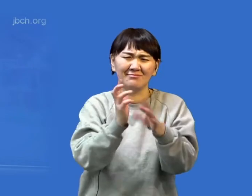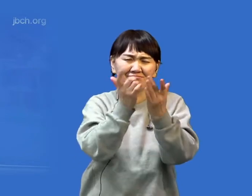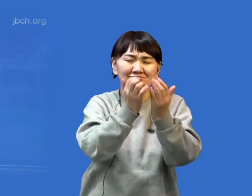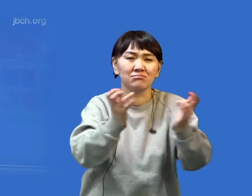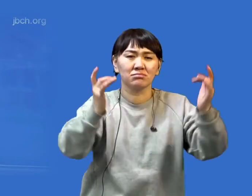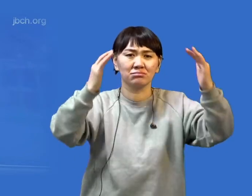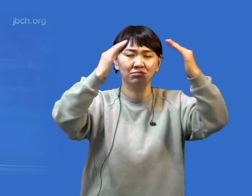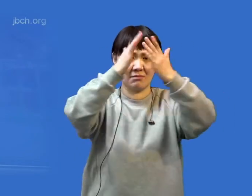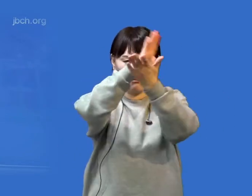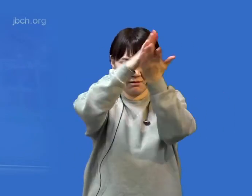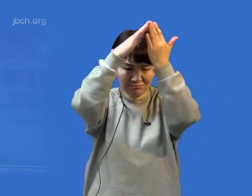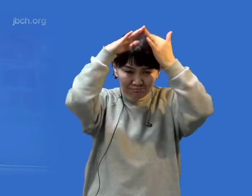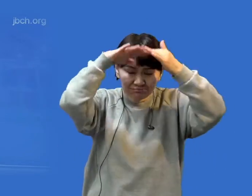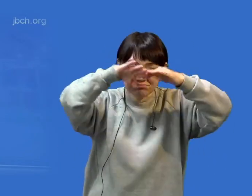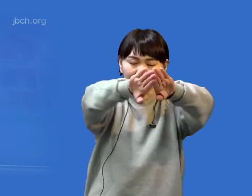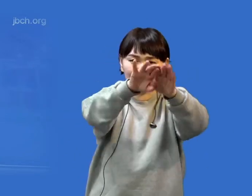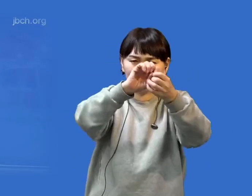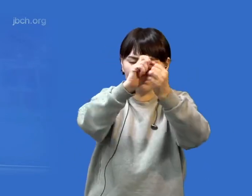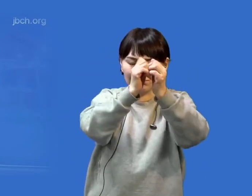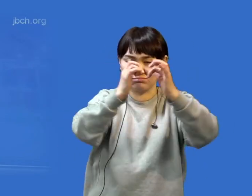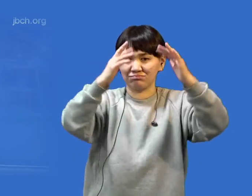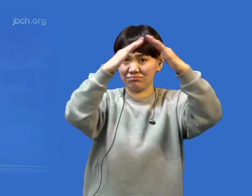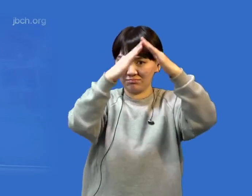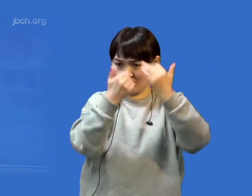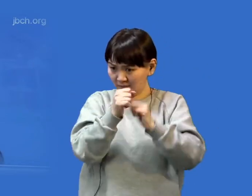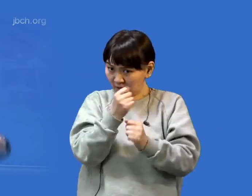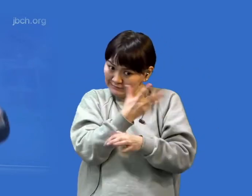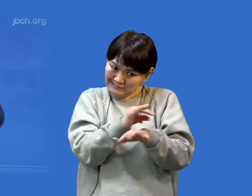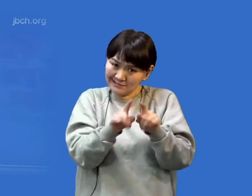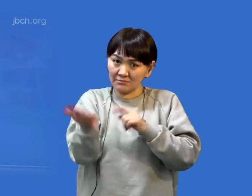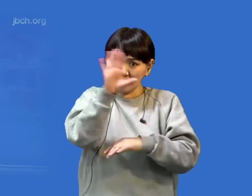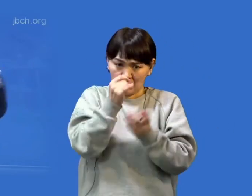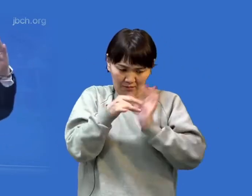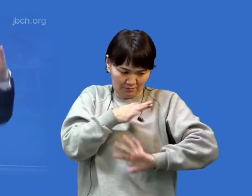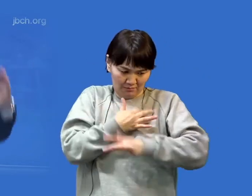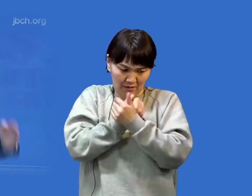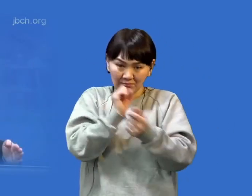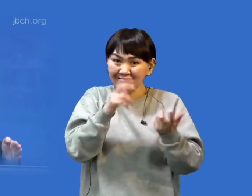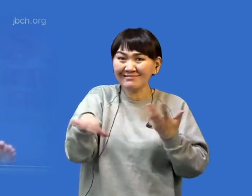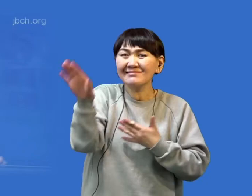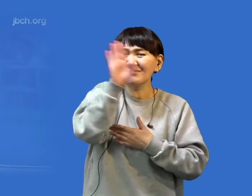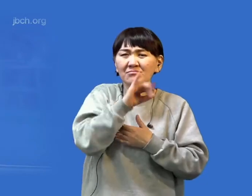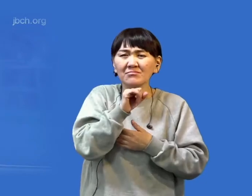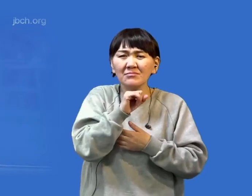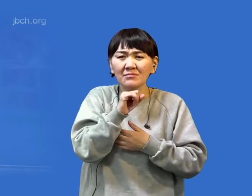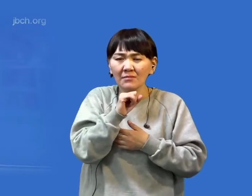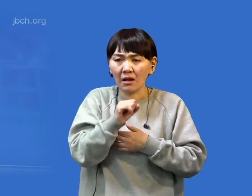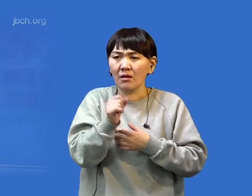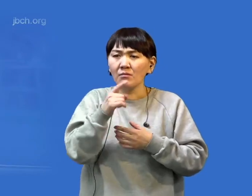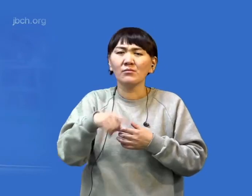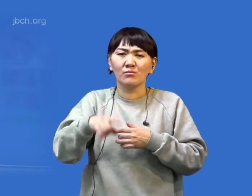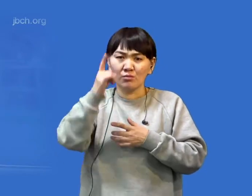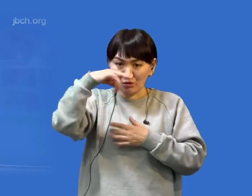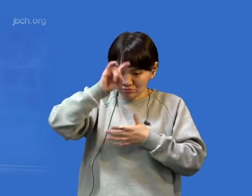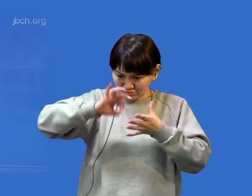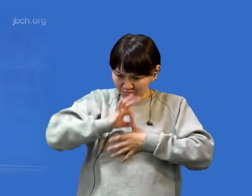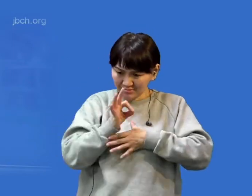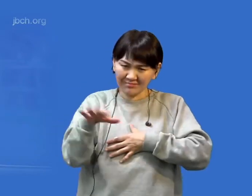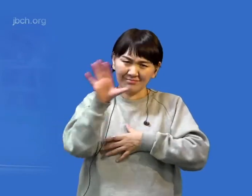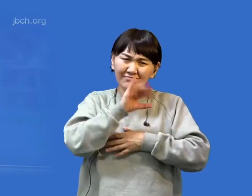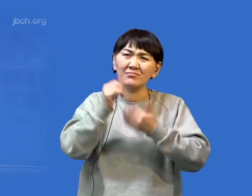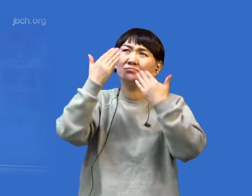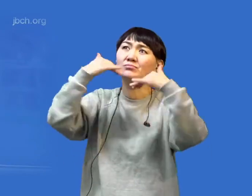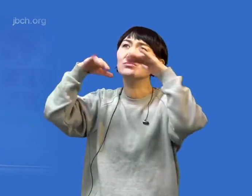сайн мэдээг тараагаад тэр сайн аврагдсан хүмүүсээр дамжуулан бурхны тэр сүнслэг орших бидний амьдрах